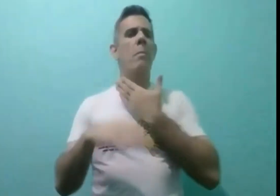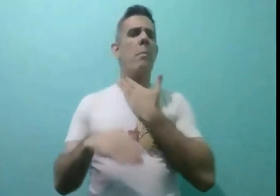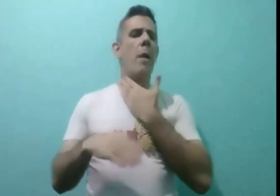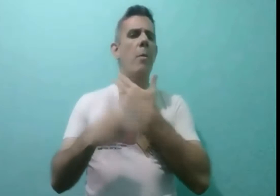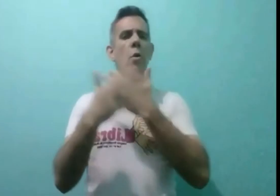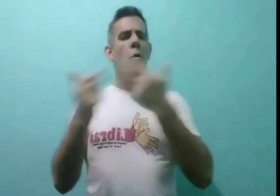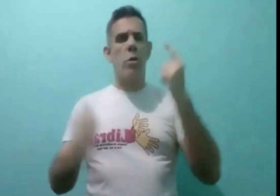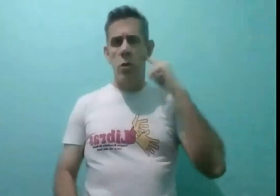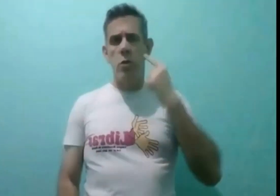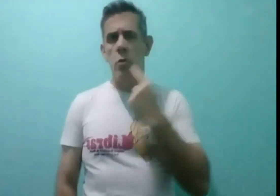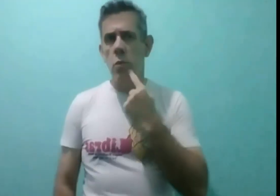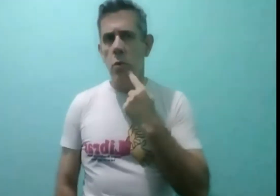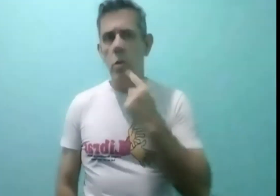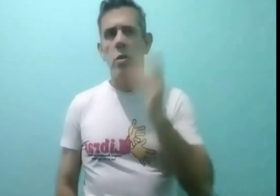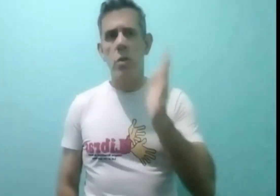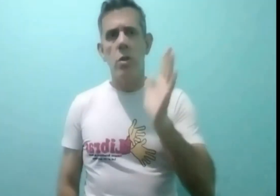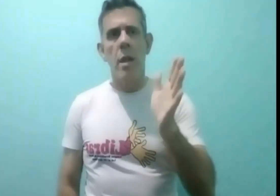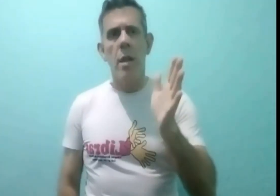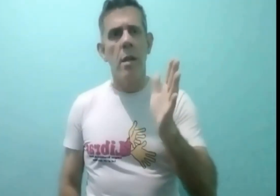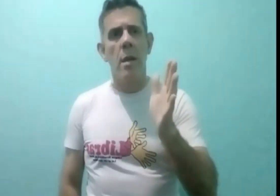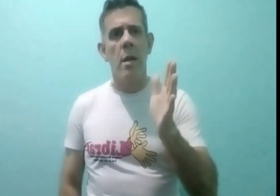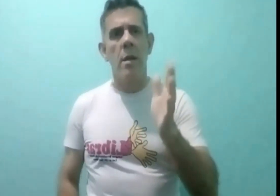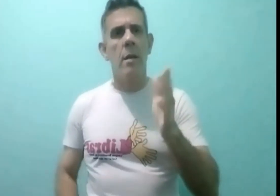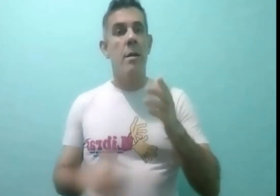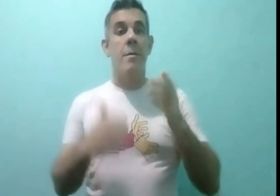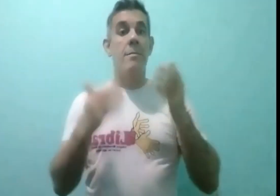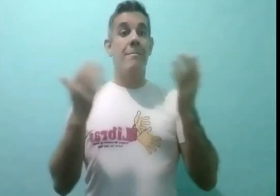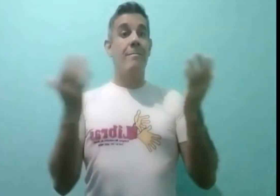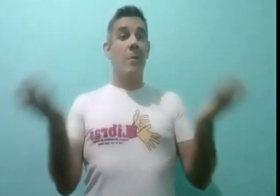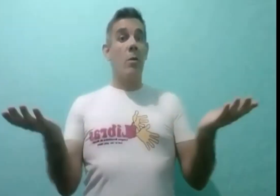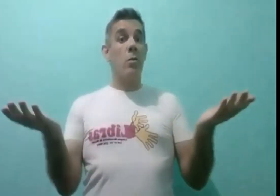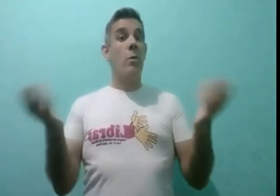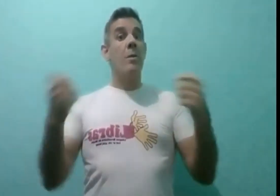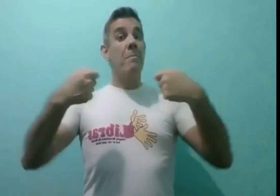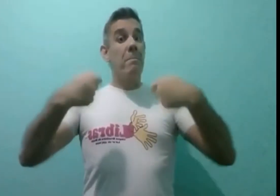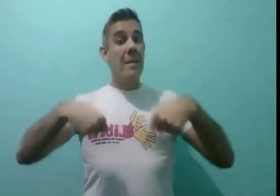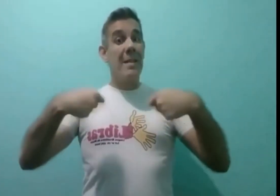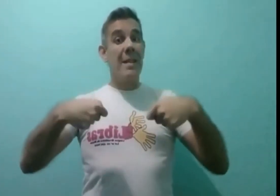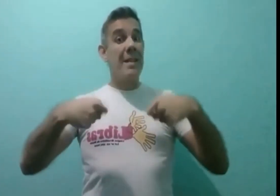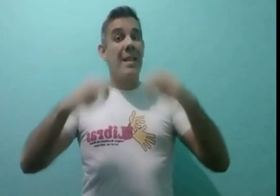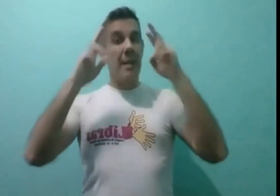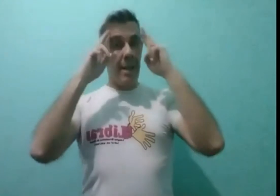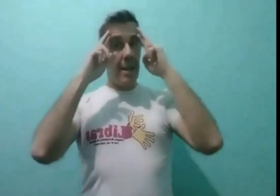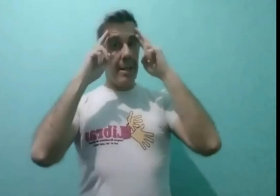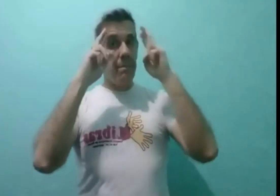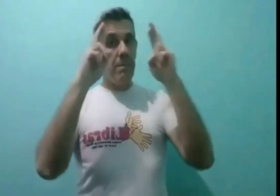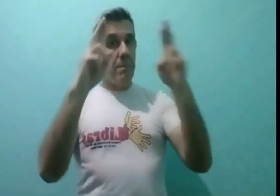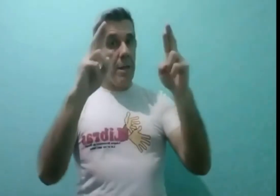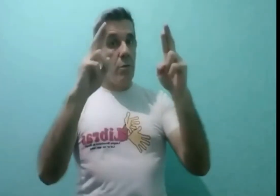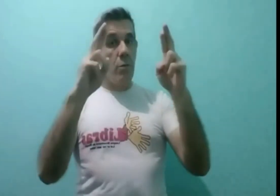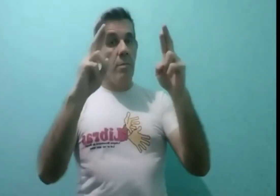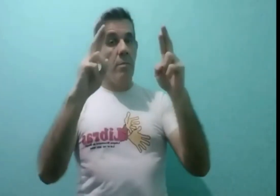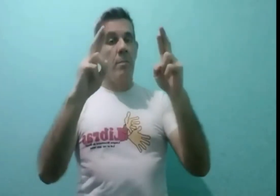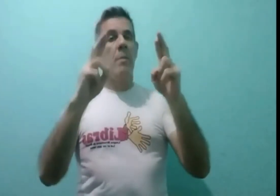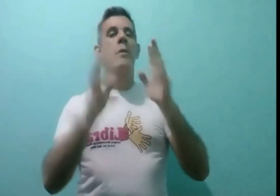espaços. Tem uma pergunta para vocês: vocês já se comunicaram, já conversaram com surdos? Então é importante esse respeito,